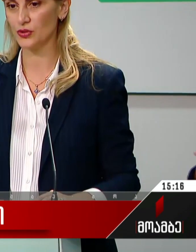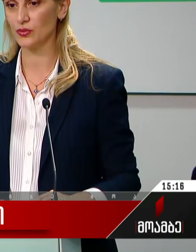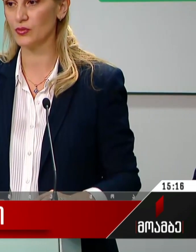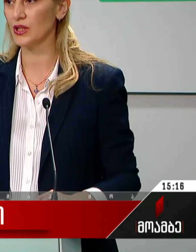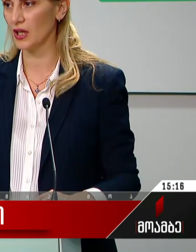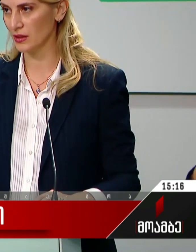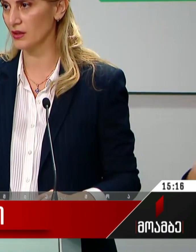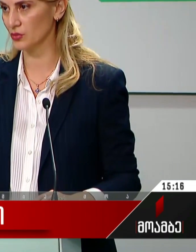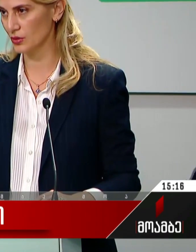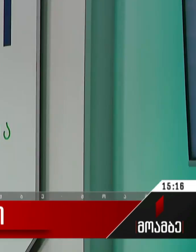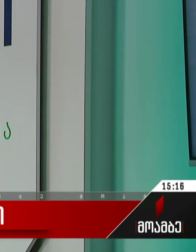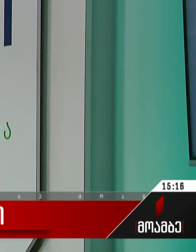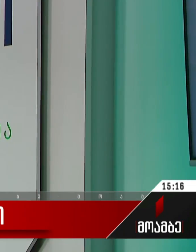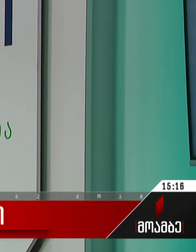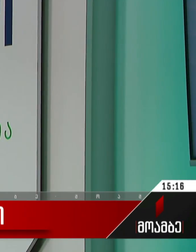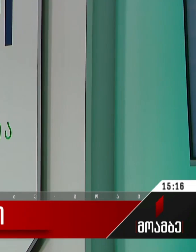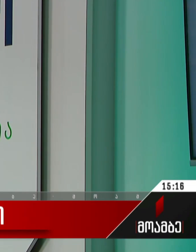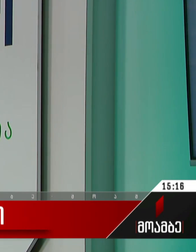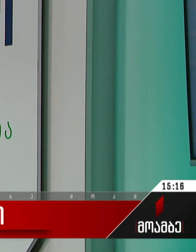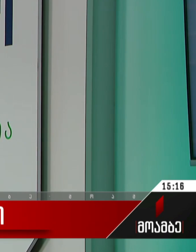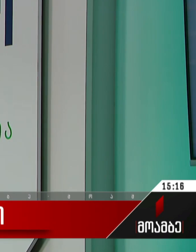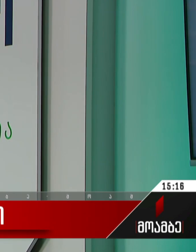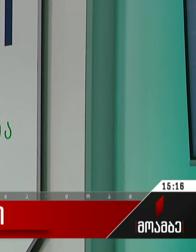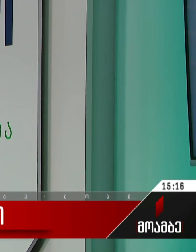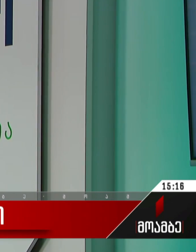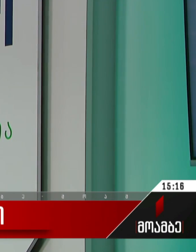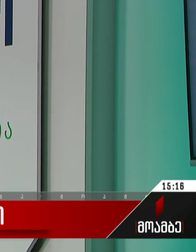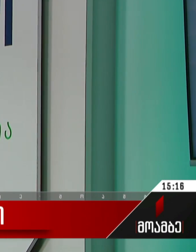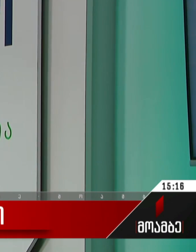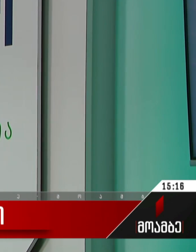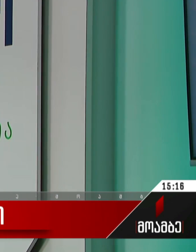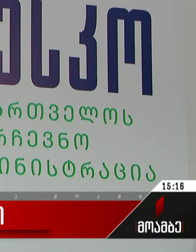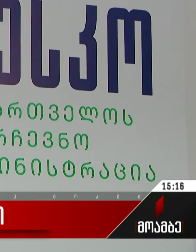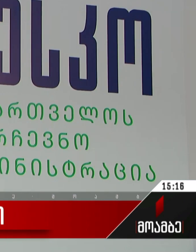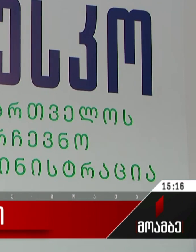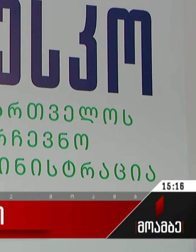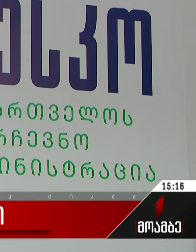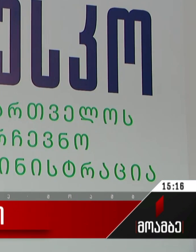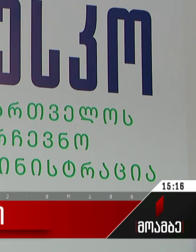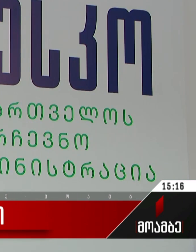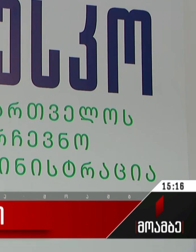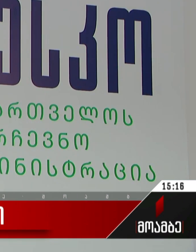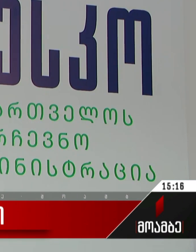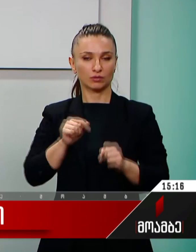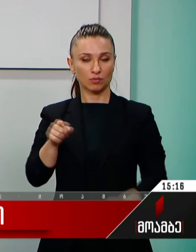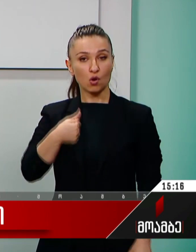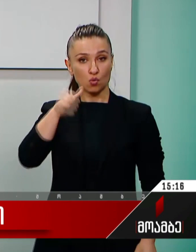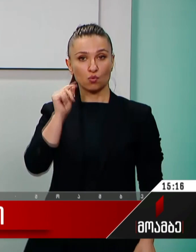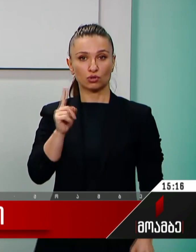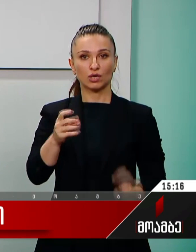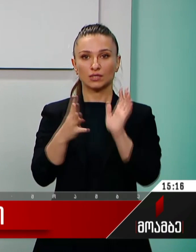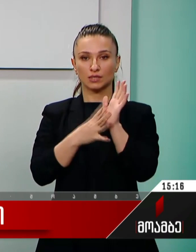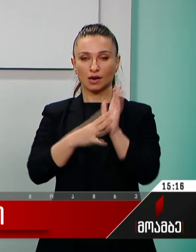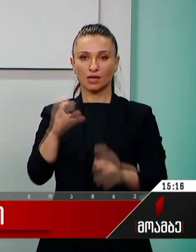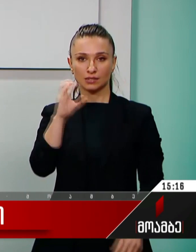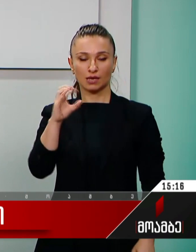მოეკიდონ საარჩევნო პროცესის მშვიდ და პროფესიულ გარემოში ჩატარებას და პატივისცემენ ამ მომრჩევლების ინტერესს.